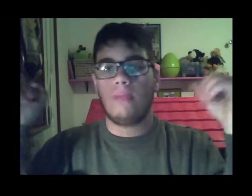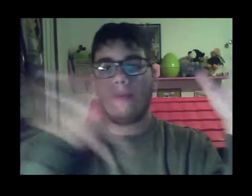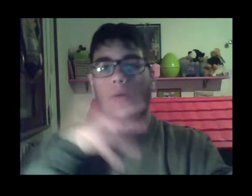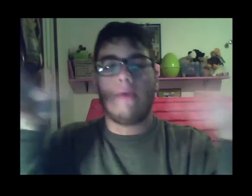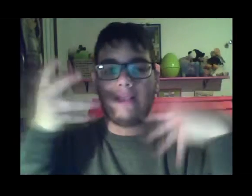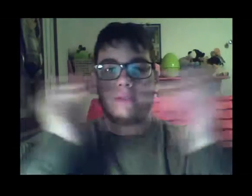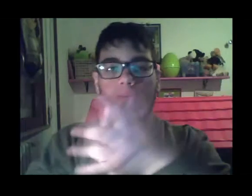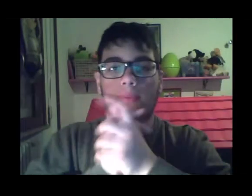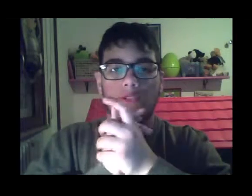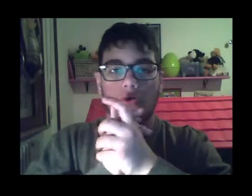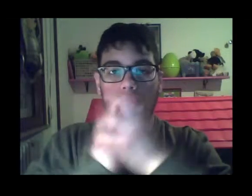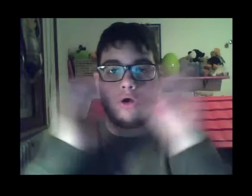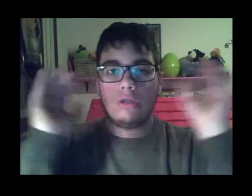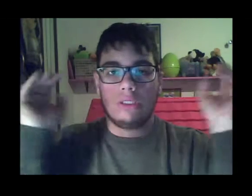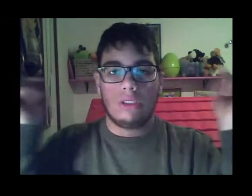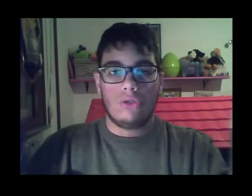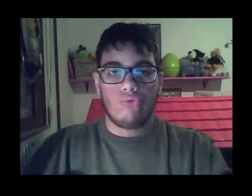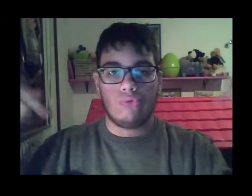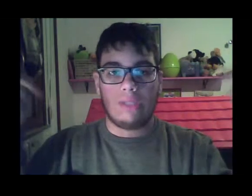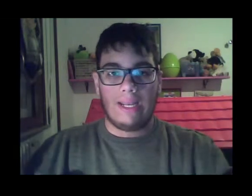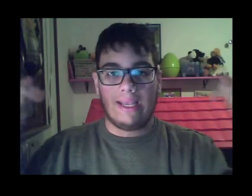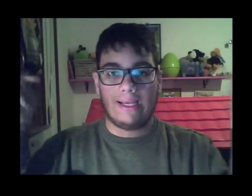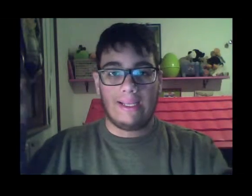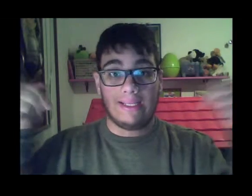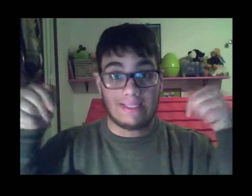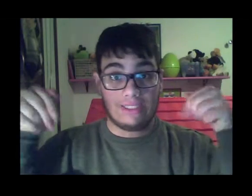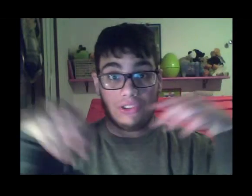poi, dal prossimo episodio. Tutti i link in descrizione.